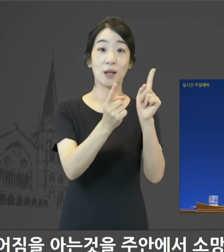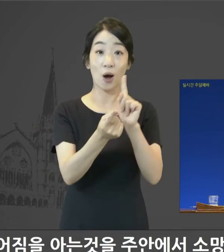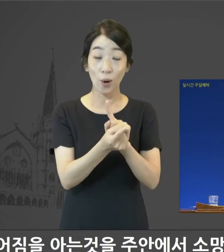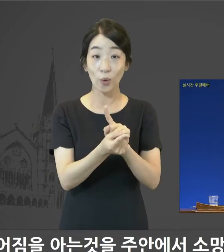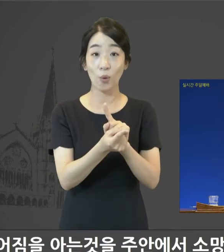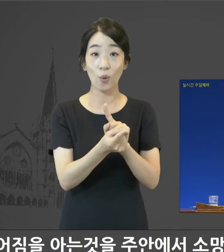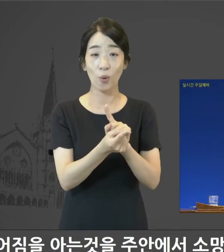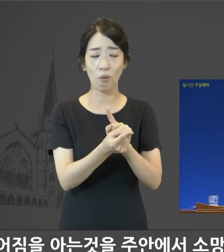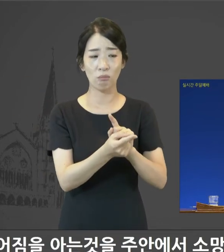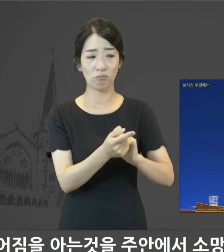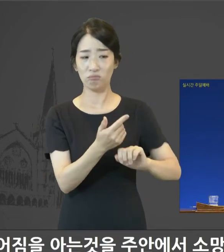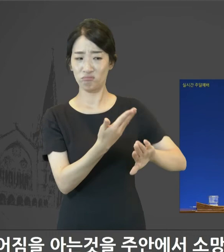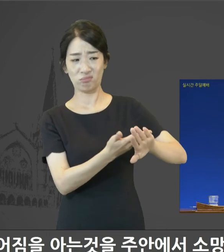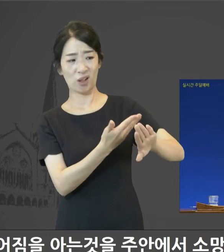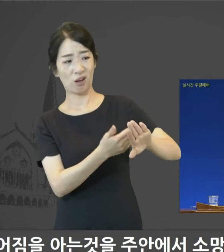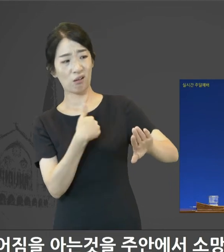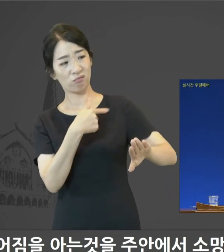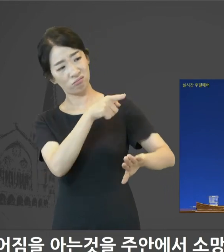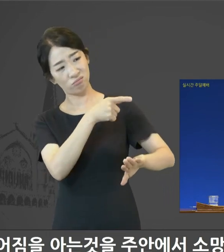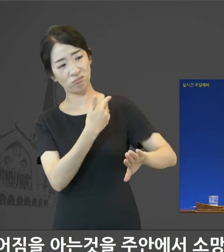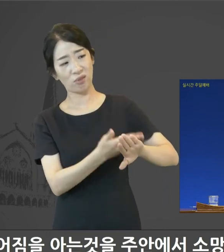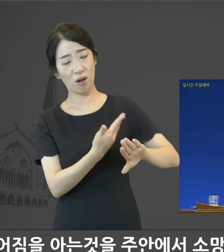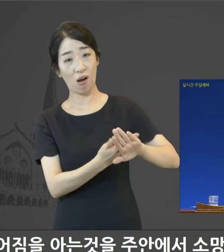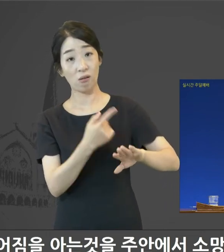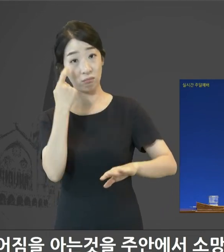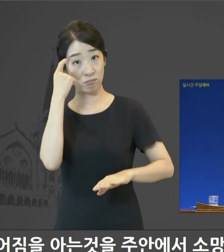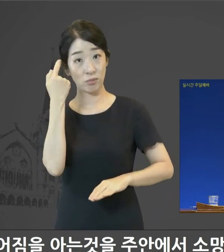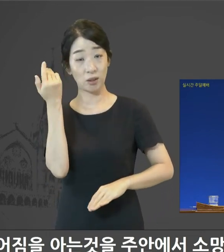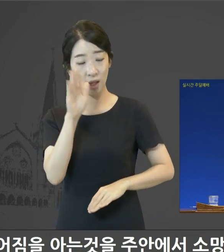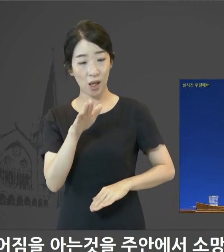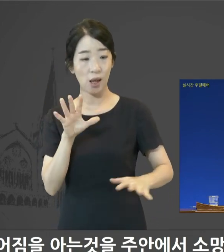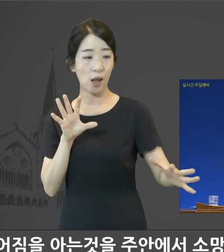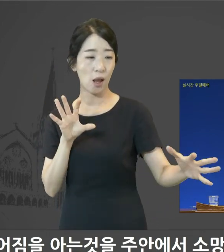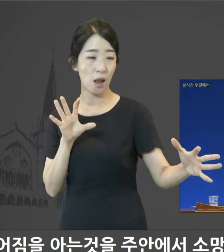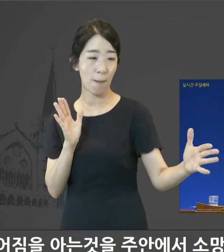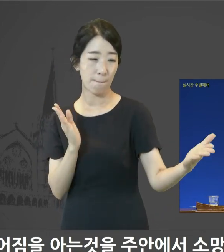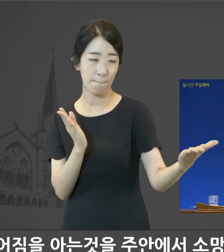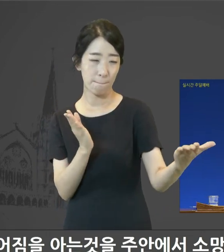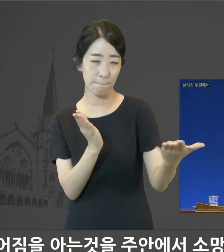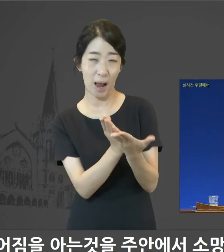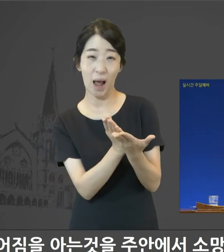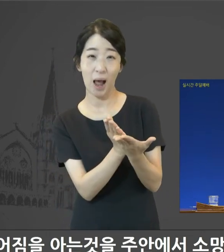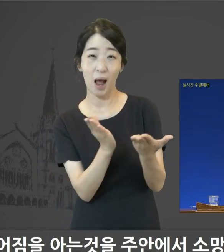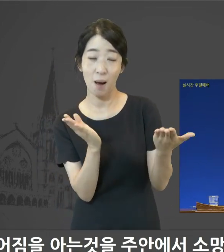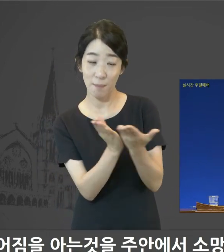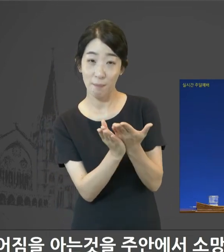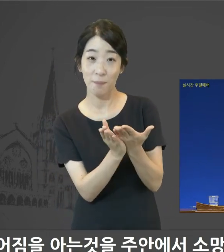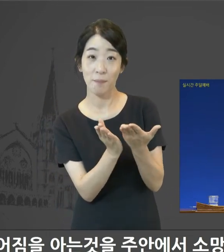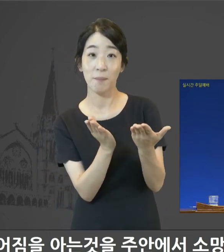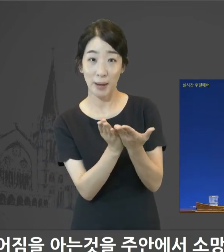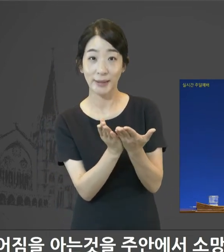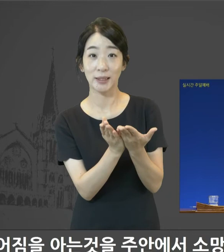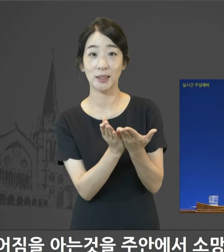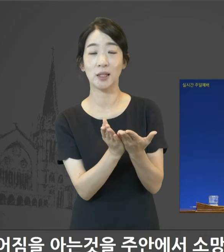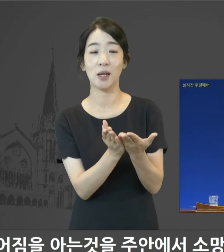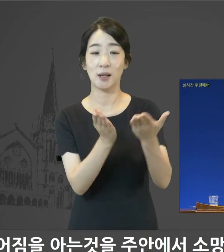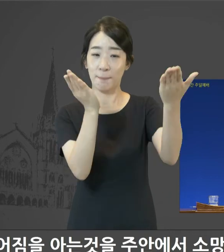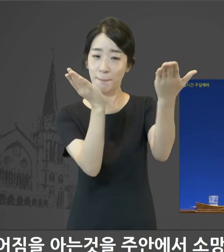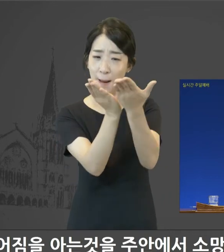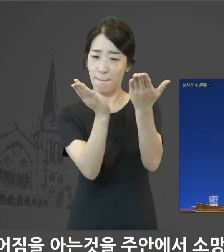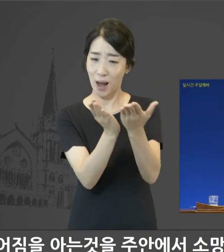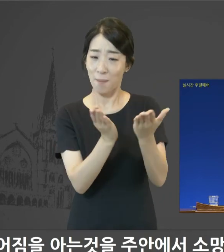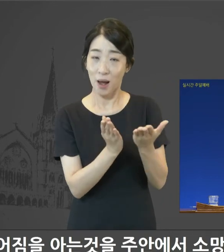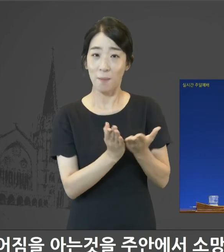달리 보이던 이런 요소들이 딱 맞도록 결합이 되는 거예요. 이게 이제 딱딱 맞아 떨어지게